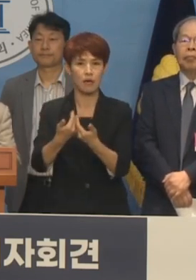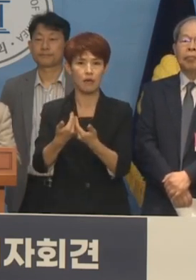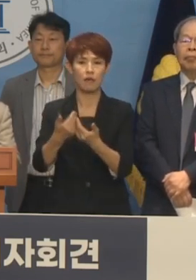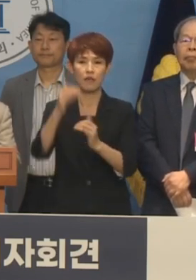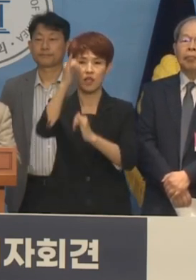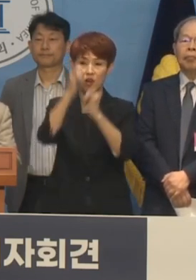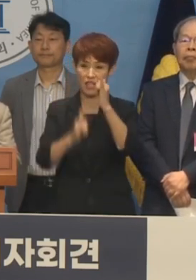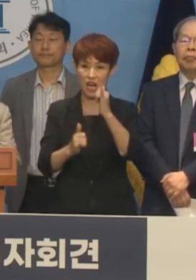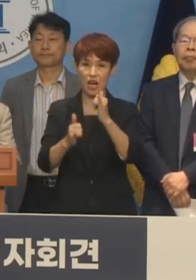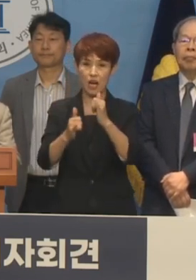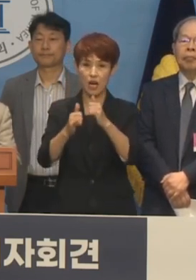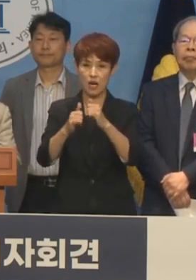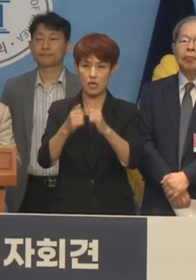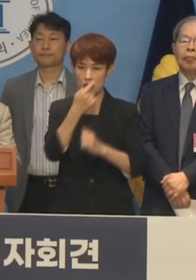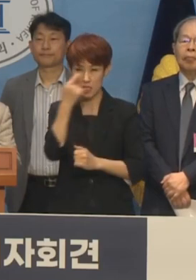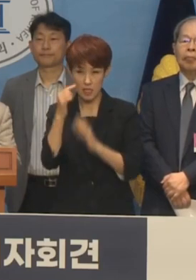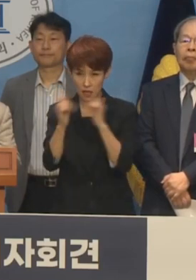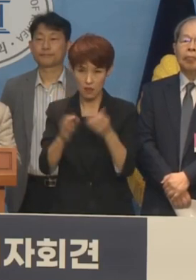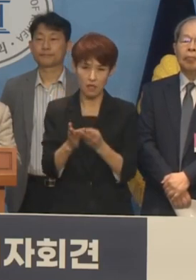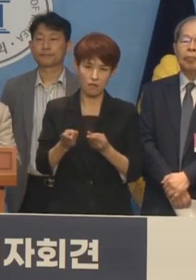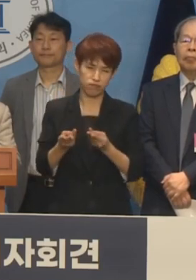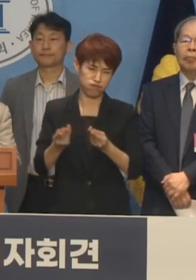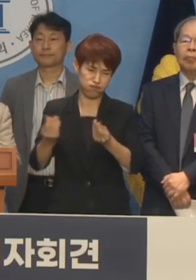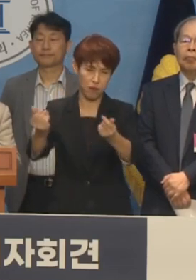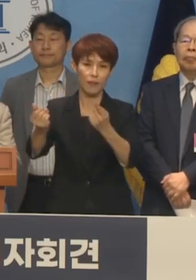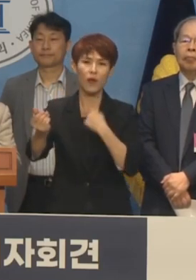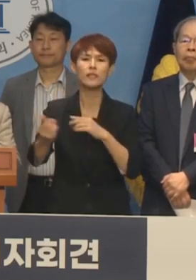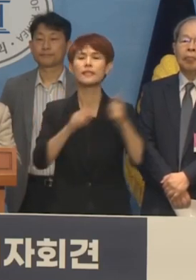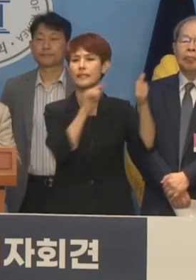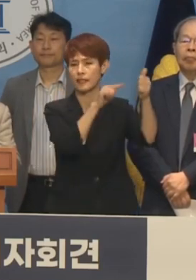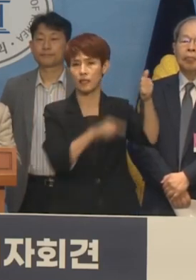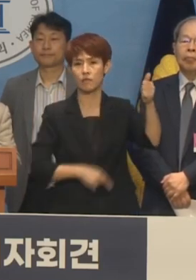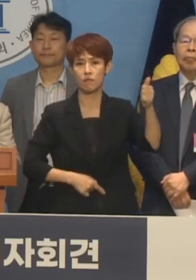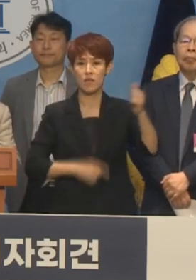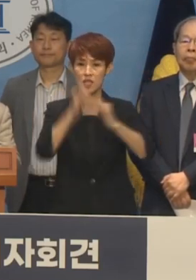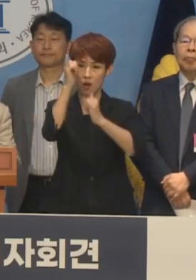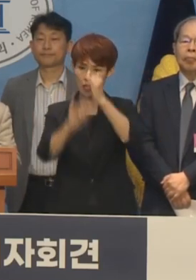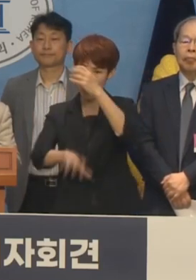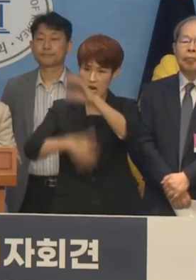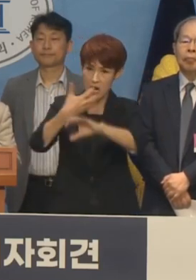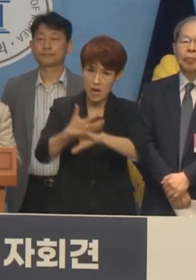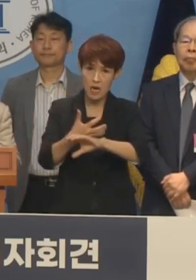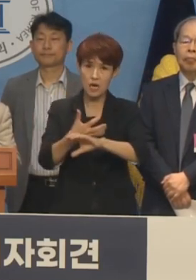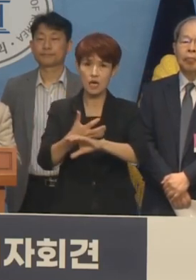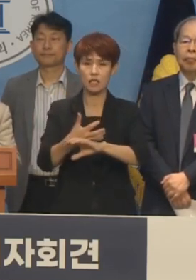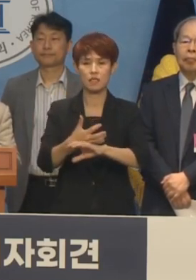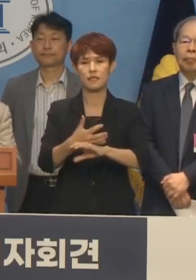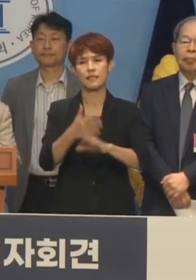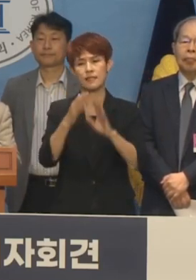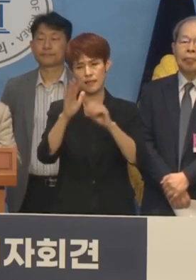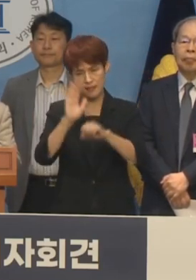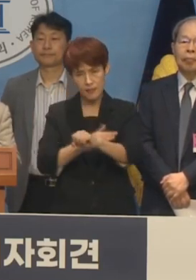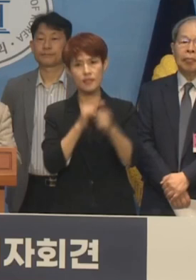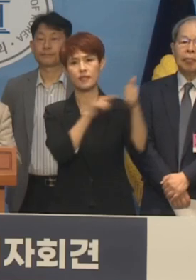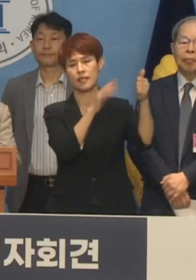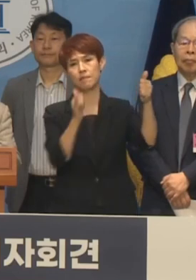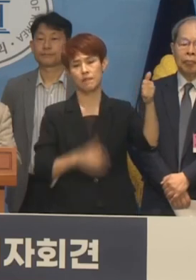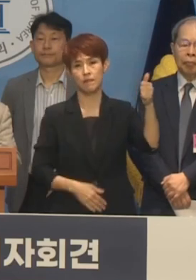버렸습니다. 역사 정의를 짓밟은 그런 역사 쿠데타의 주범이기도 합니다. 그래서 저는